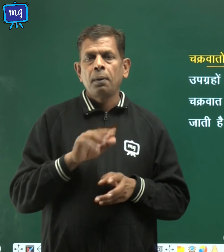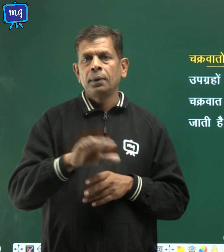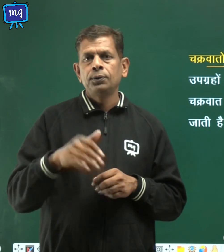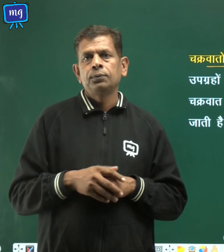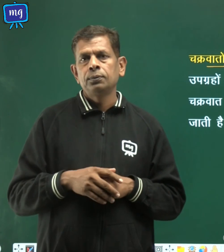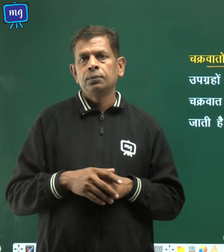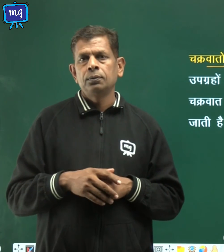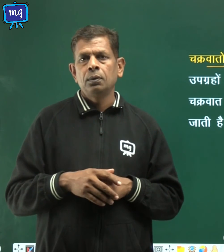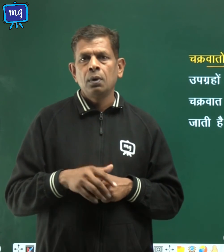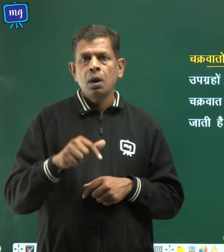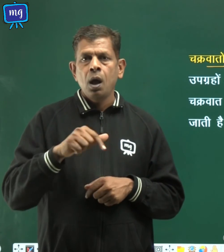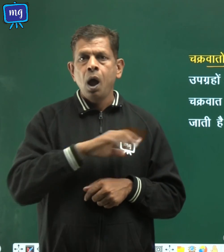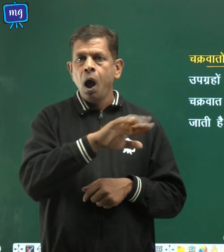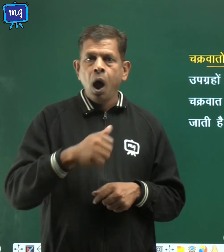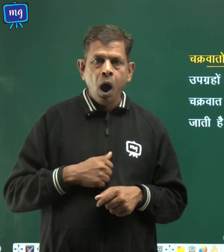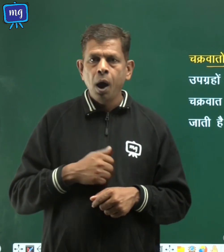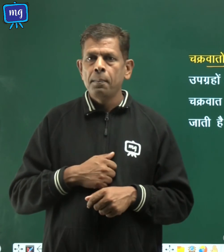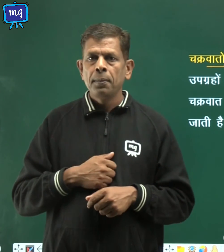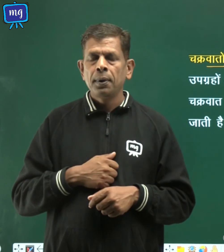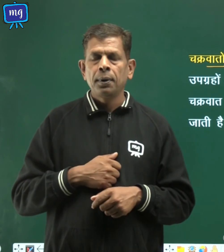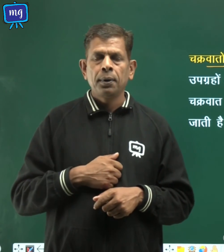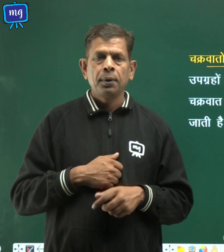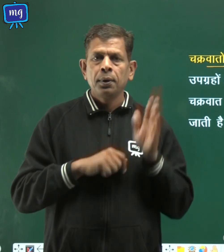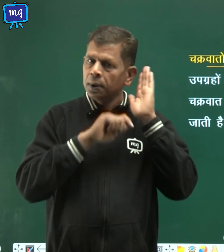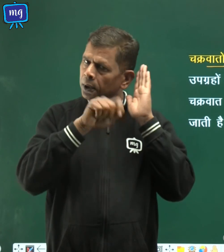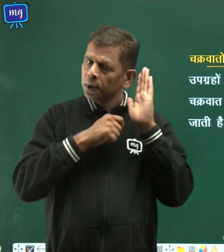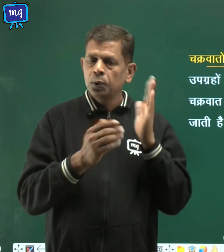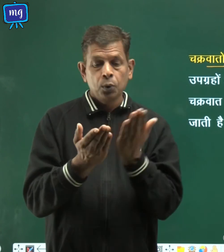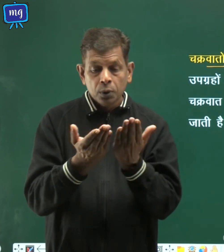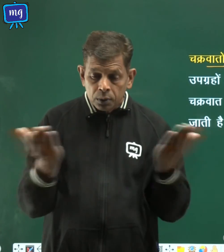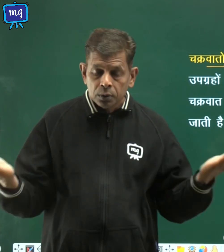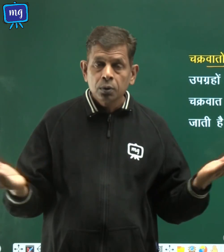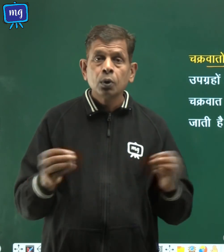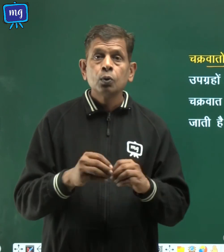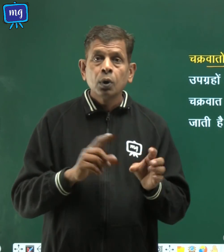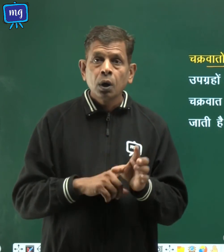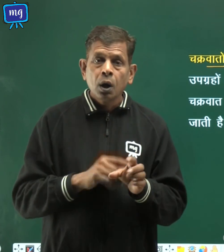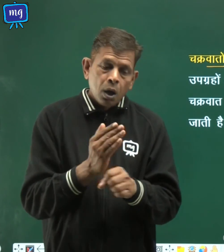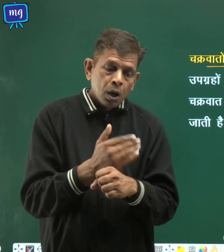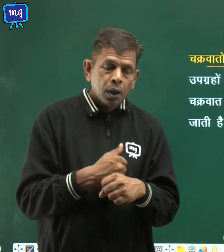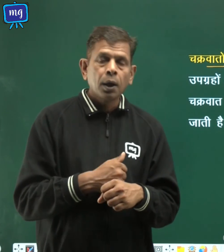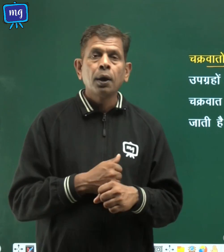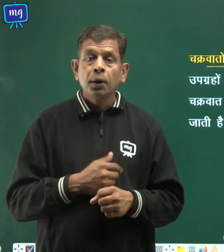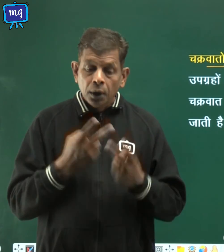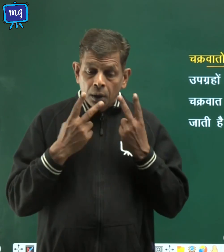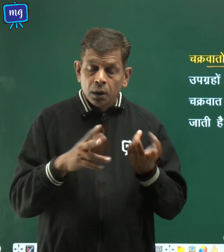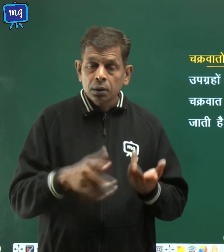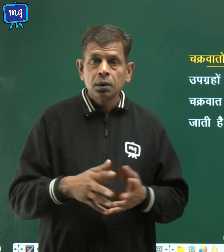बच्चों हमें रेडियो समाचार पत्र द्वारा पहले से ही पता लग जाता